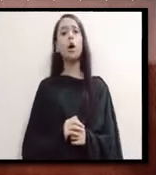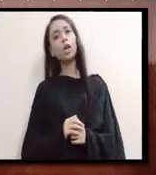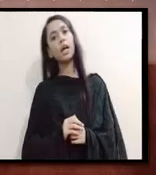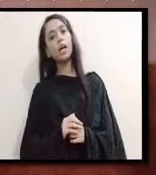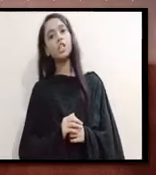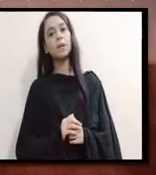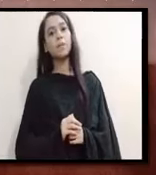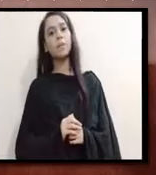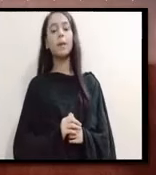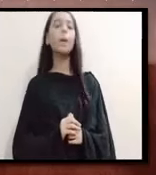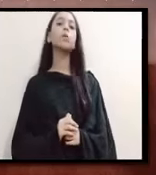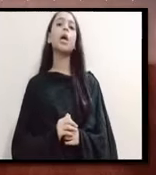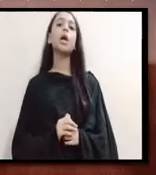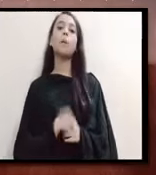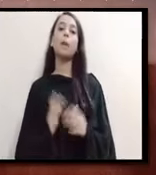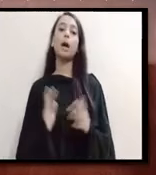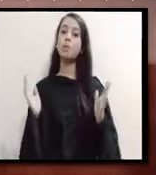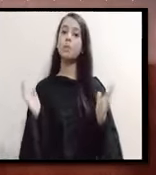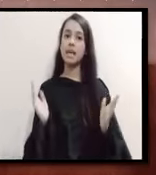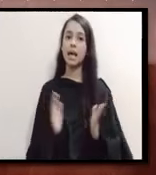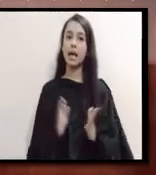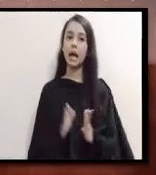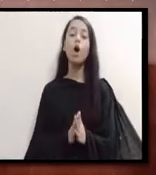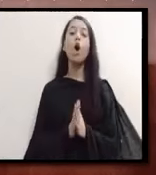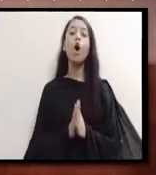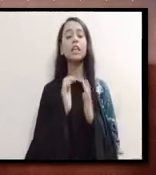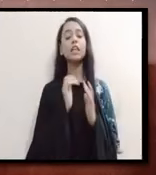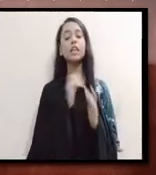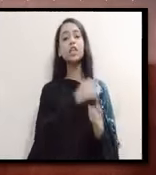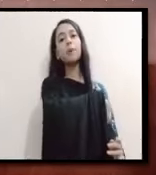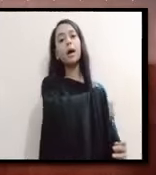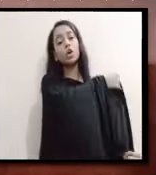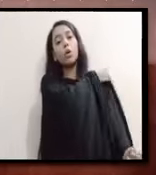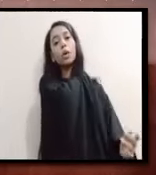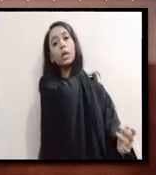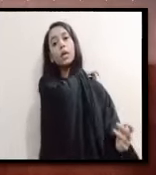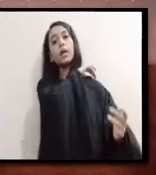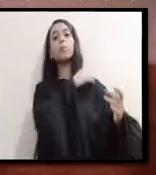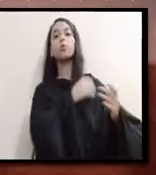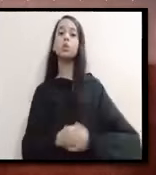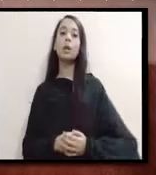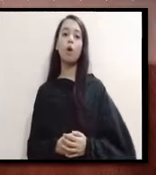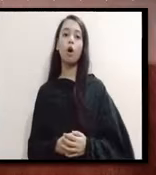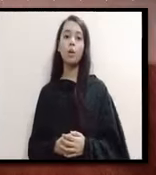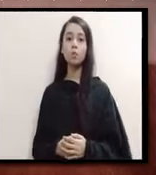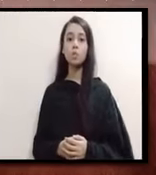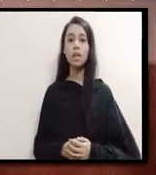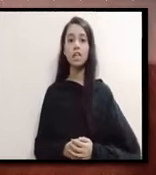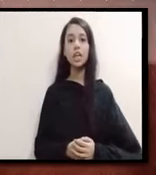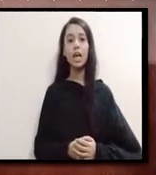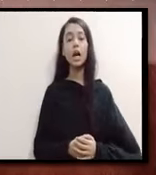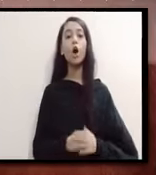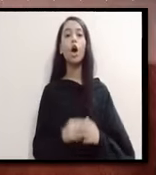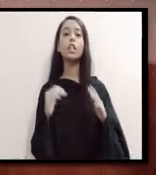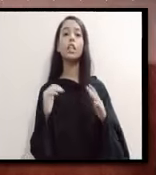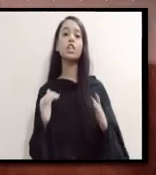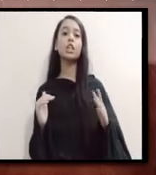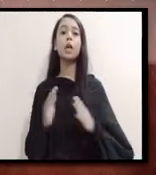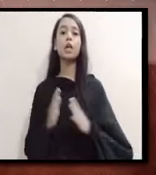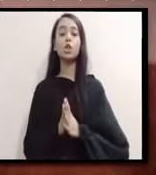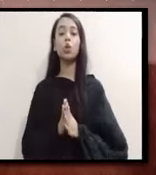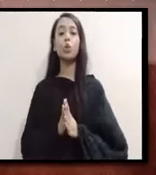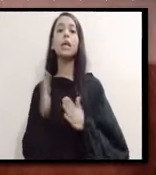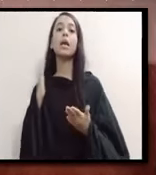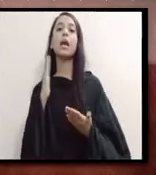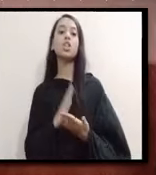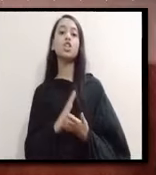शिंध और कराची संबें तब तंब चैनल में बारिश बरसाय में और इतनी शुदीब बारिश हो कर कि भिसका मोंथ है जाए